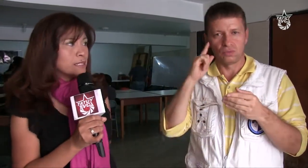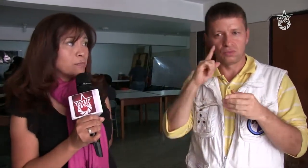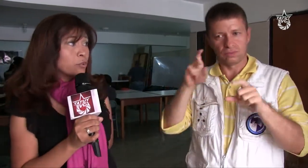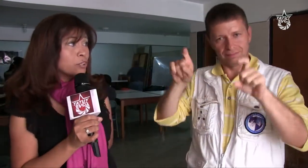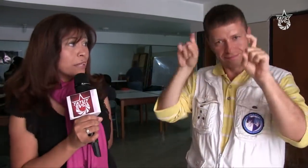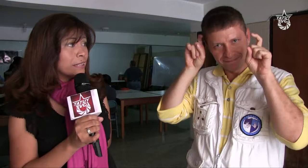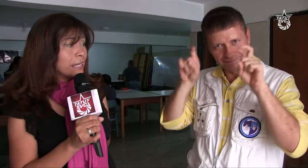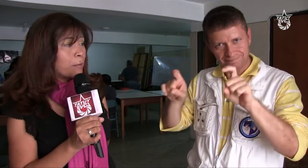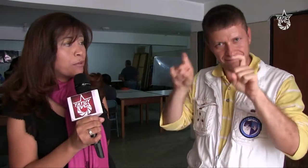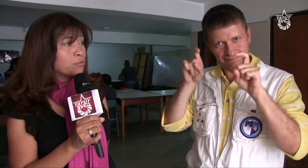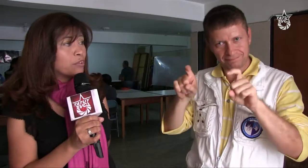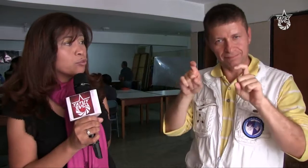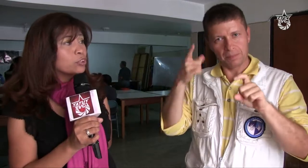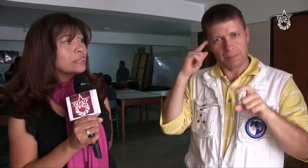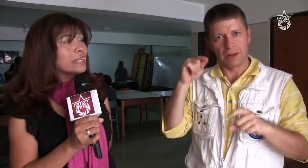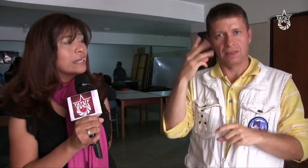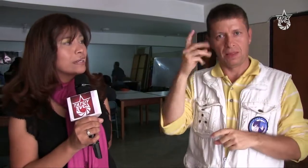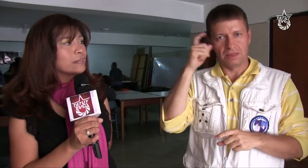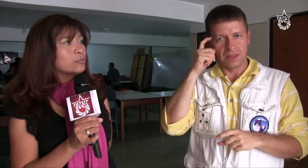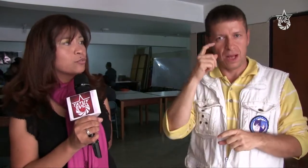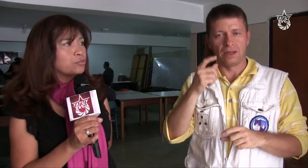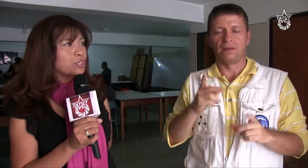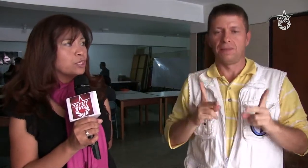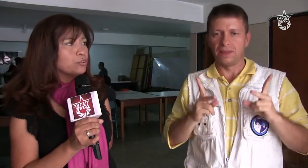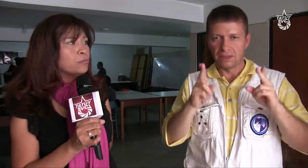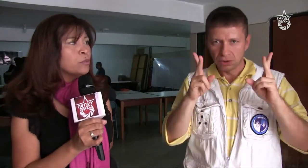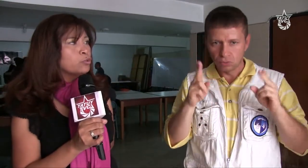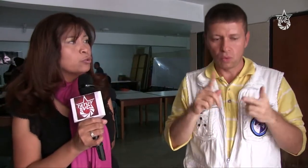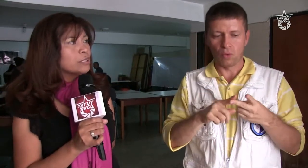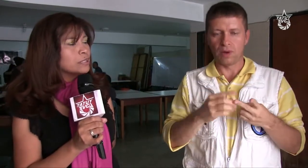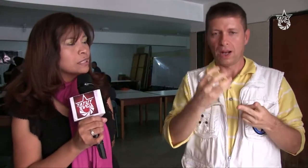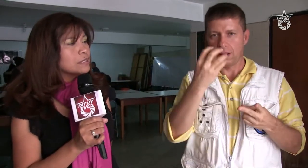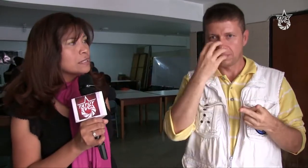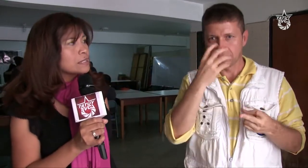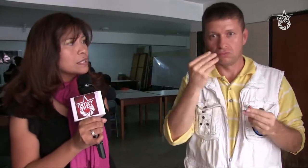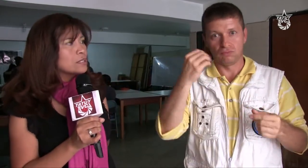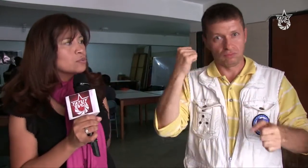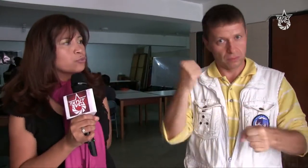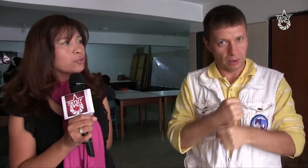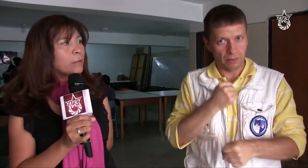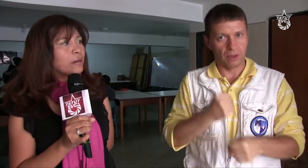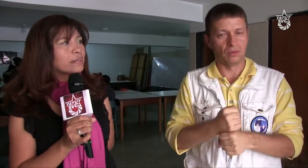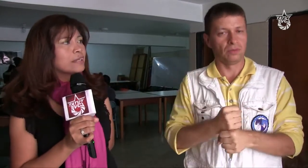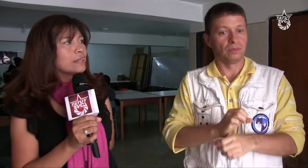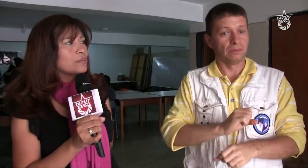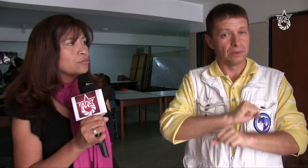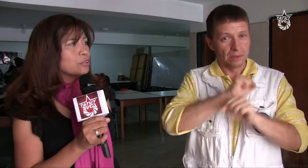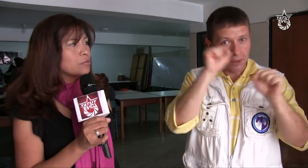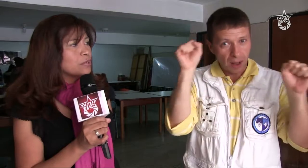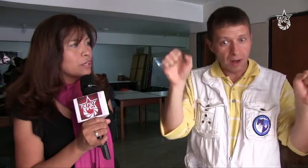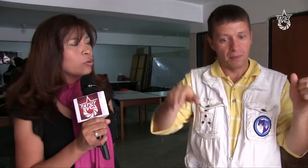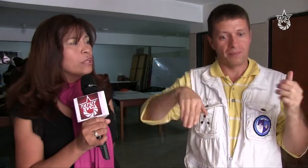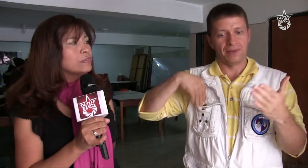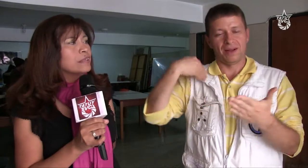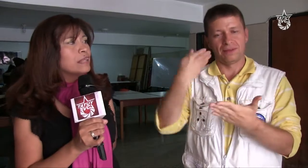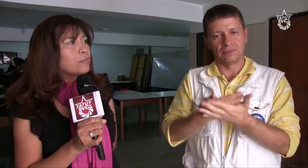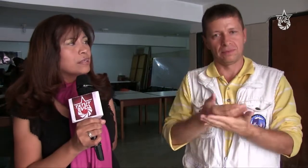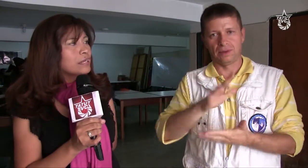es importante que las personas sordas tengan este conocimiento. Durante tres días se hizo toda la parte que era ediciones de video desde la mañana